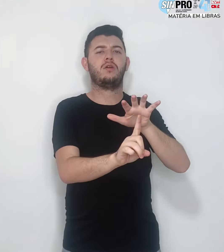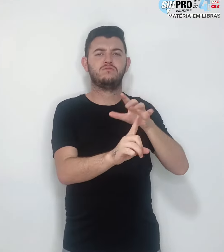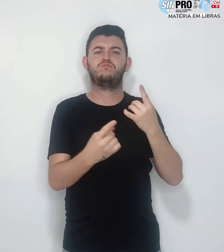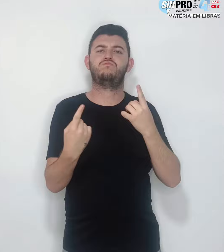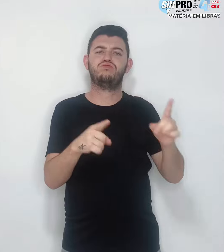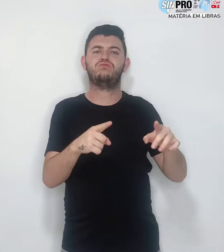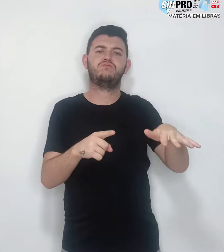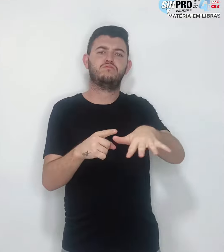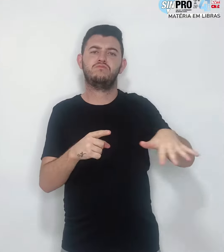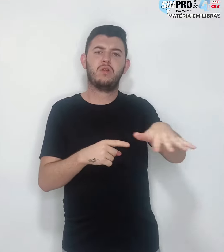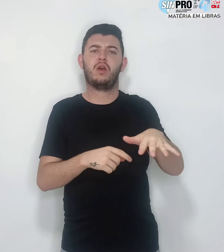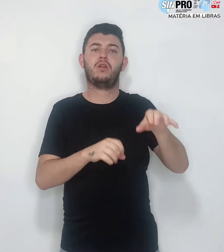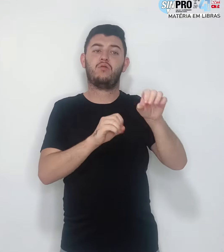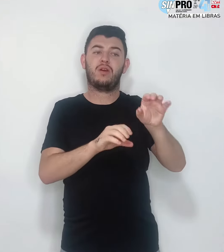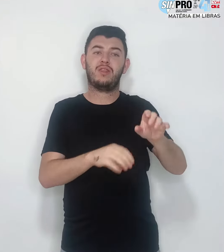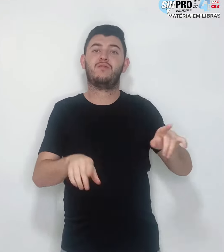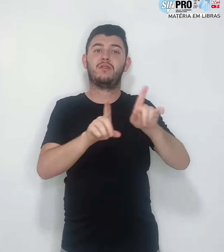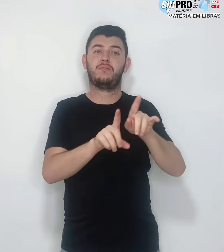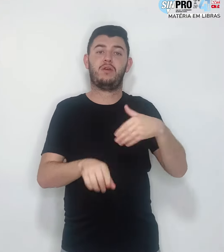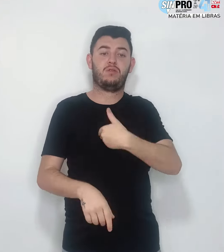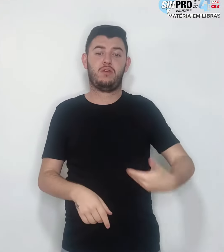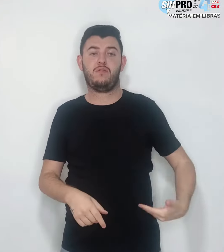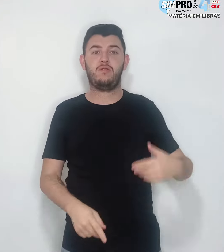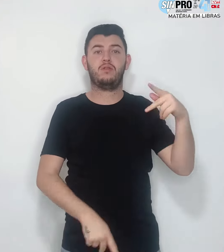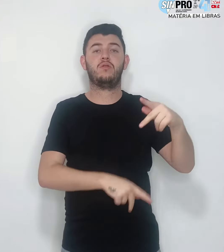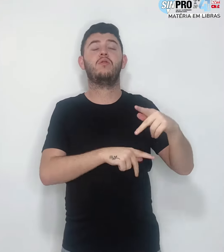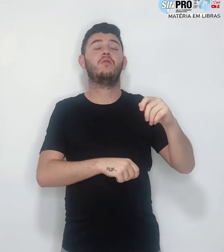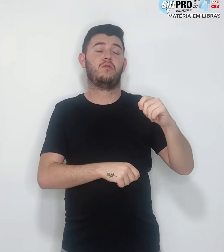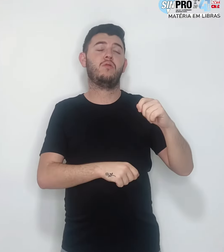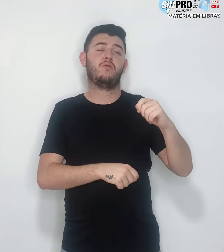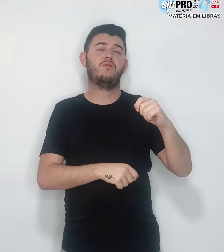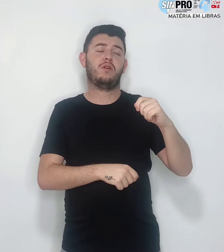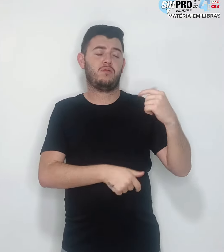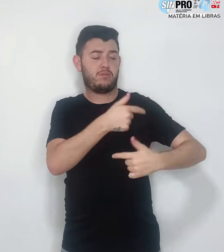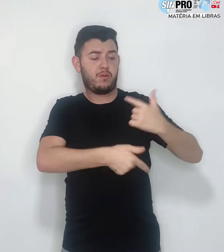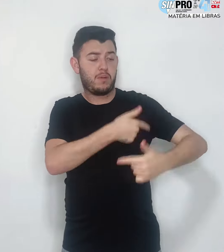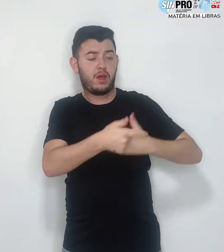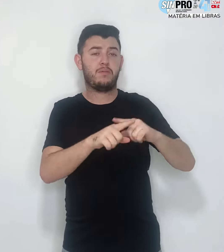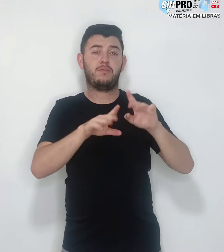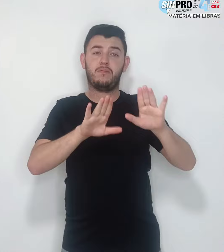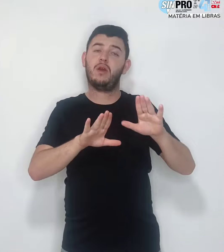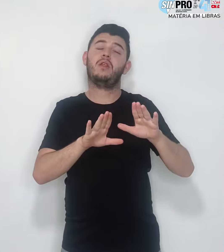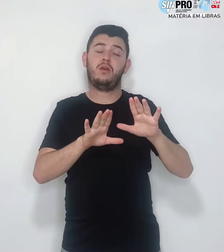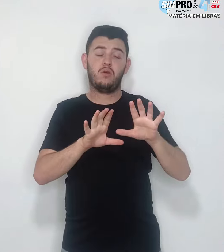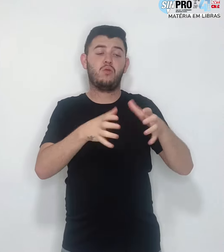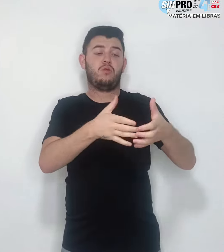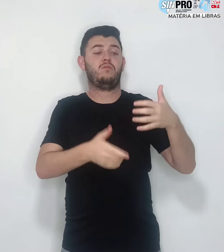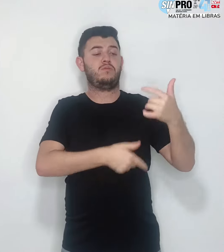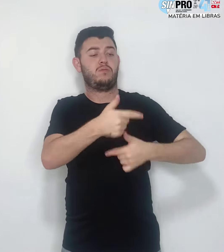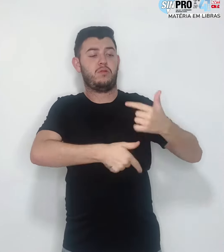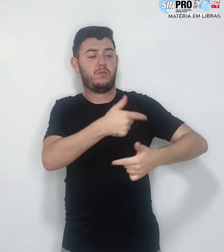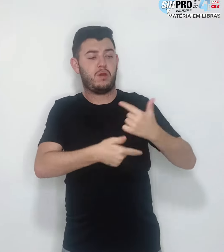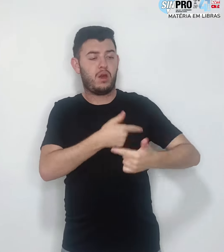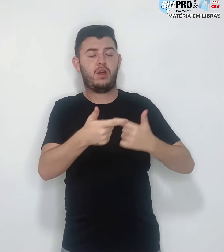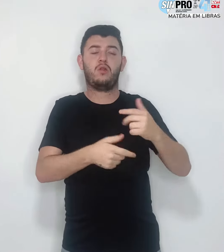educação e ao serviço público, a unidade da classe trabalhadora se faz urgente e necessária para o